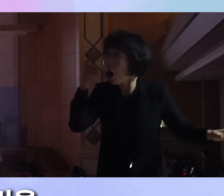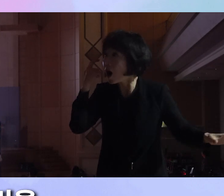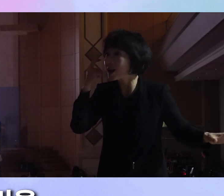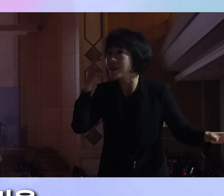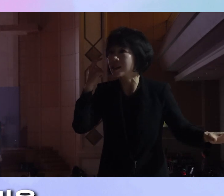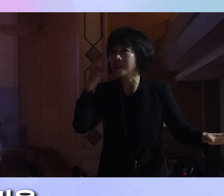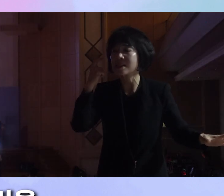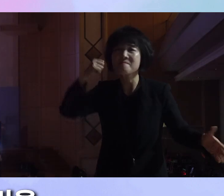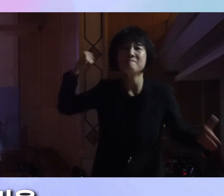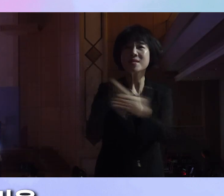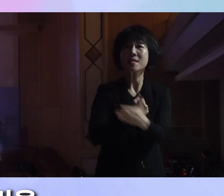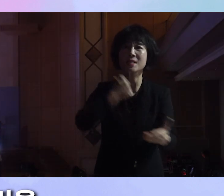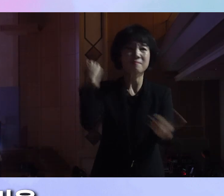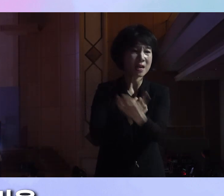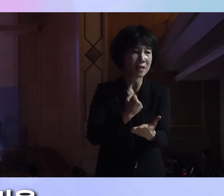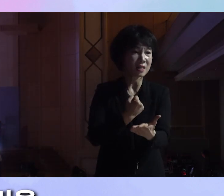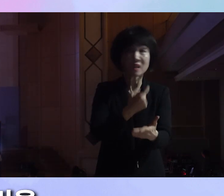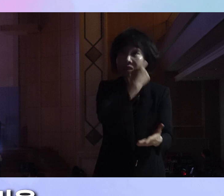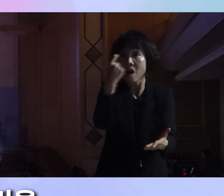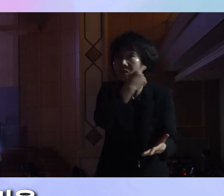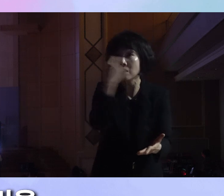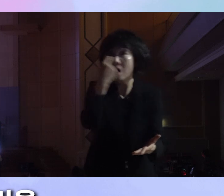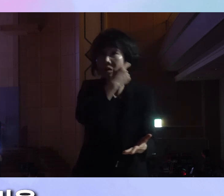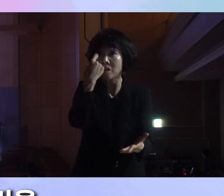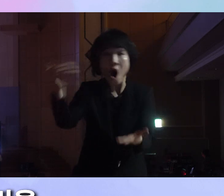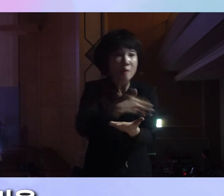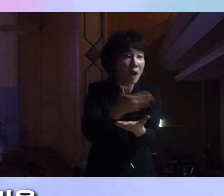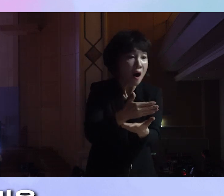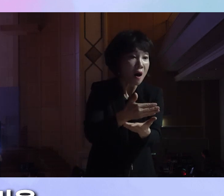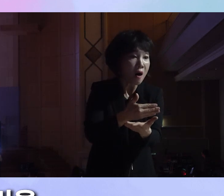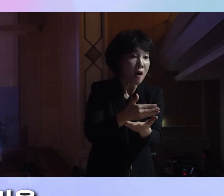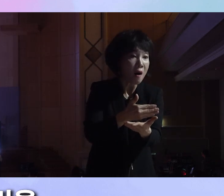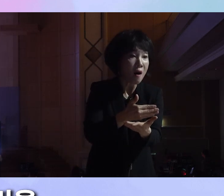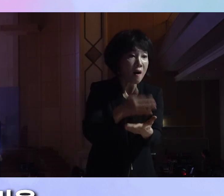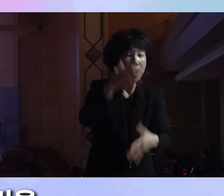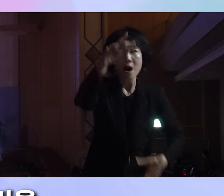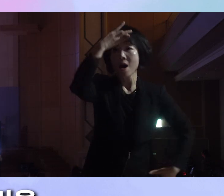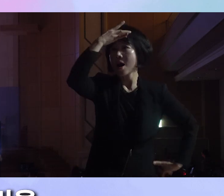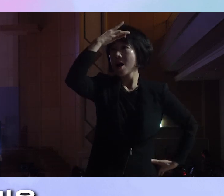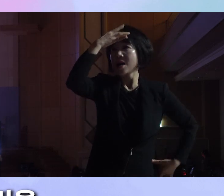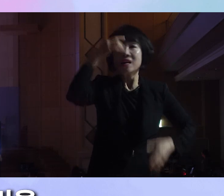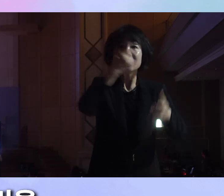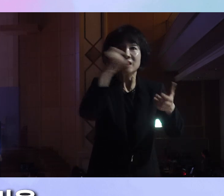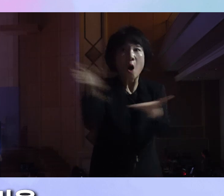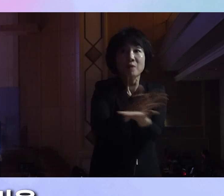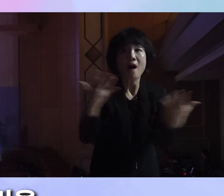젠장, 아직 증거도 하나 없는데 예수 시신이 도둑 맞았다고 공표하라 난리니